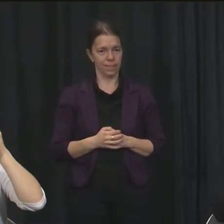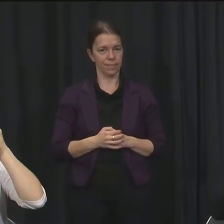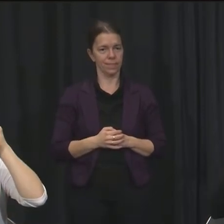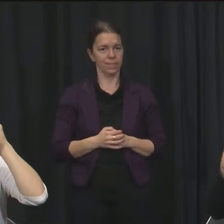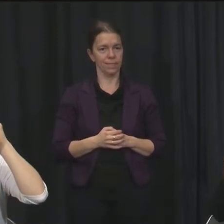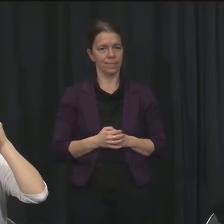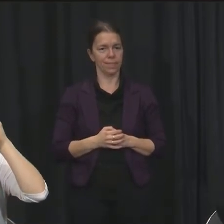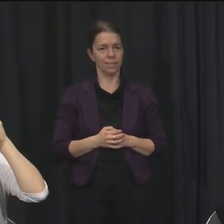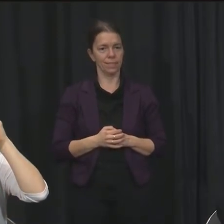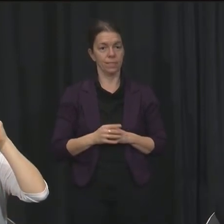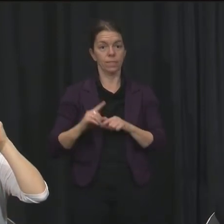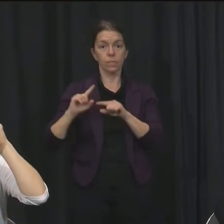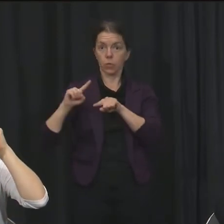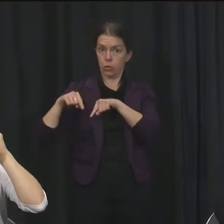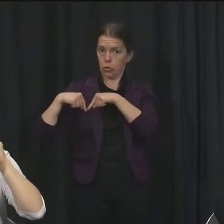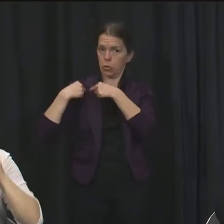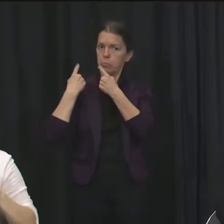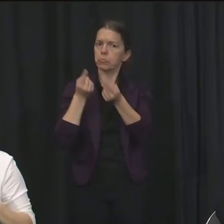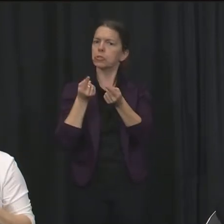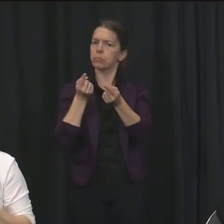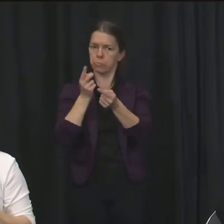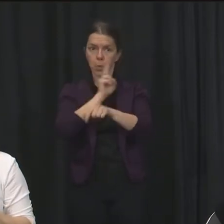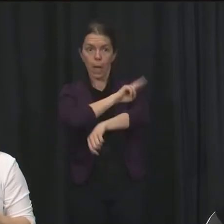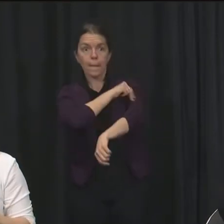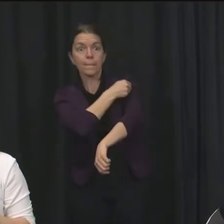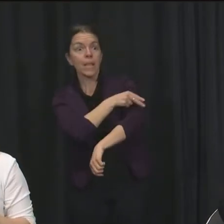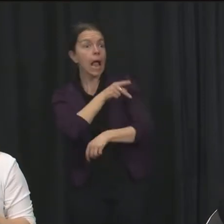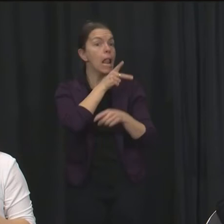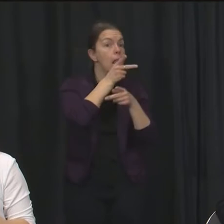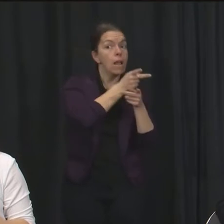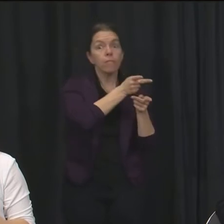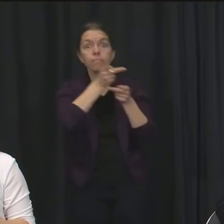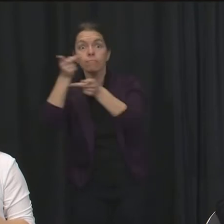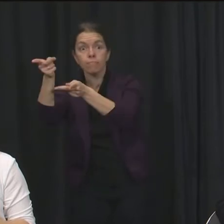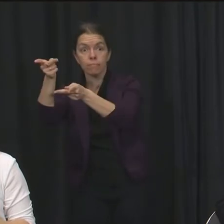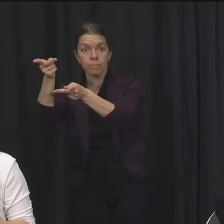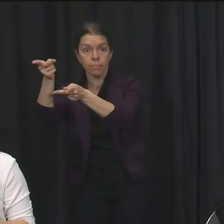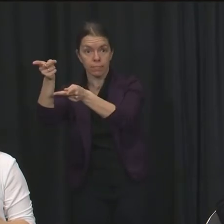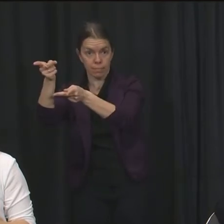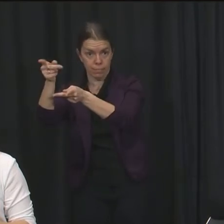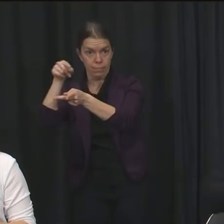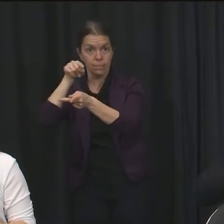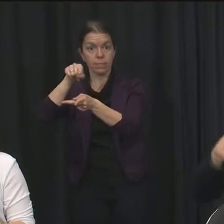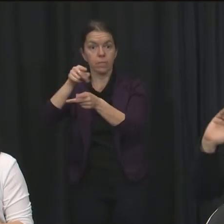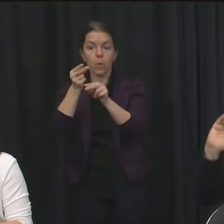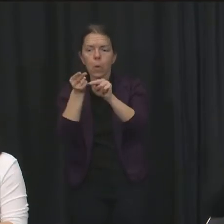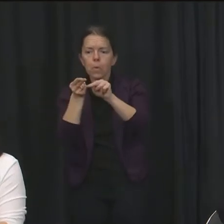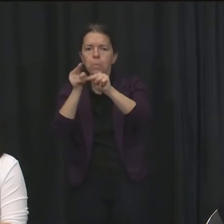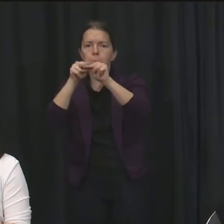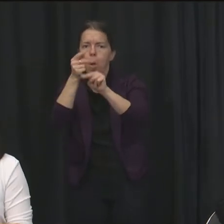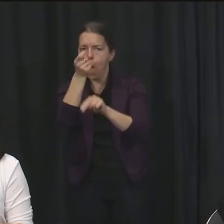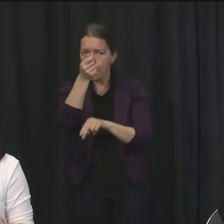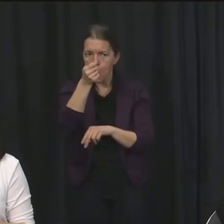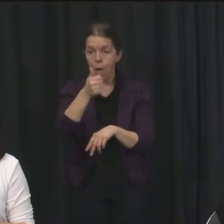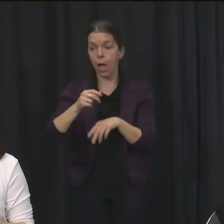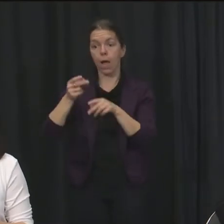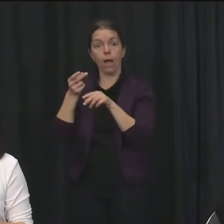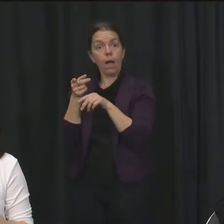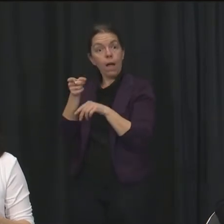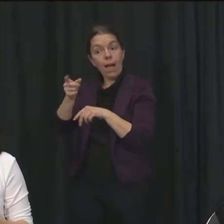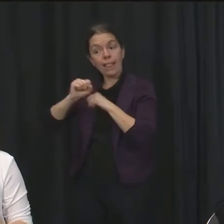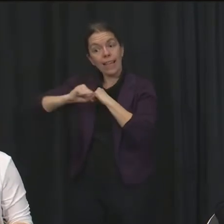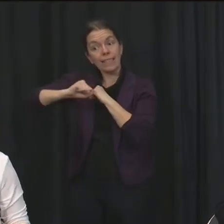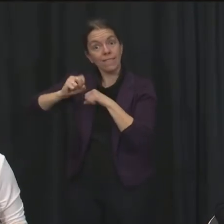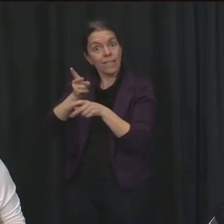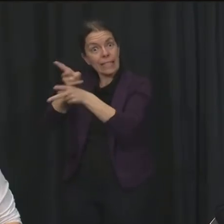au niveau des hospitalisations, une légère hausse, mais clairement, nous ne sommes pas sur une pente très à pic, donc